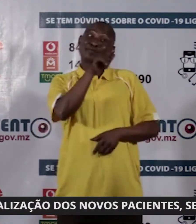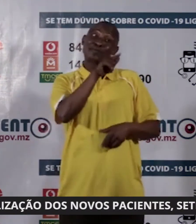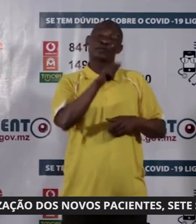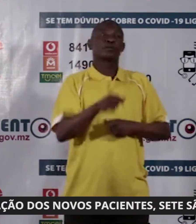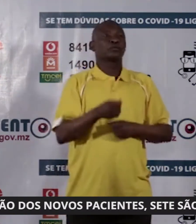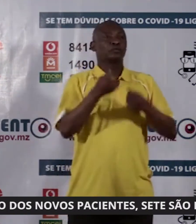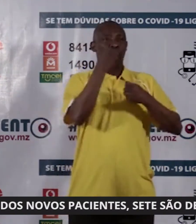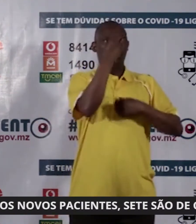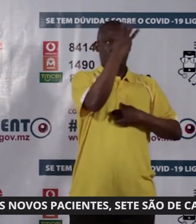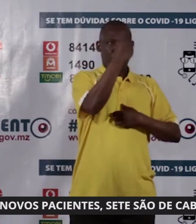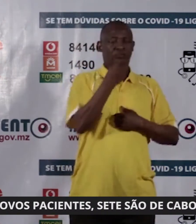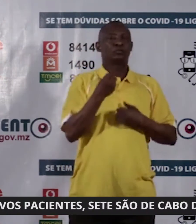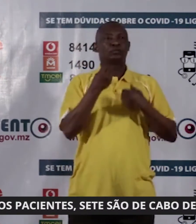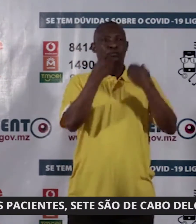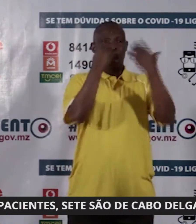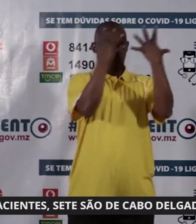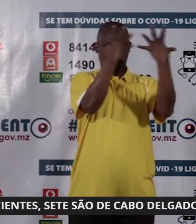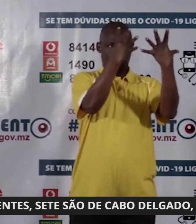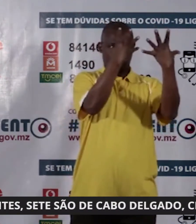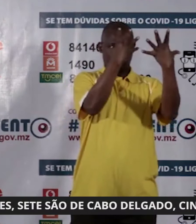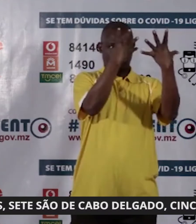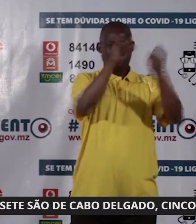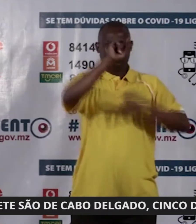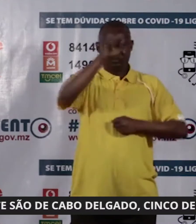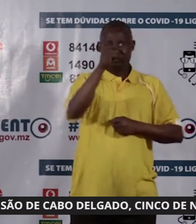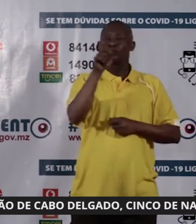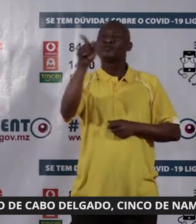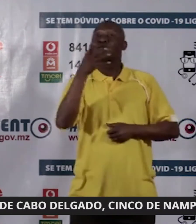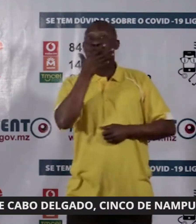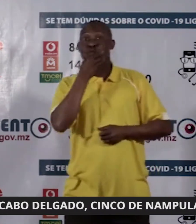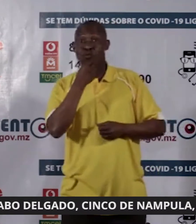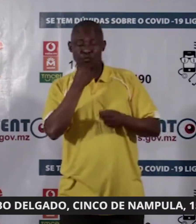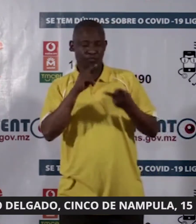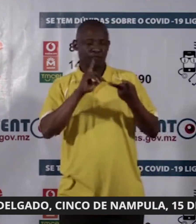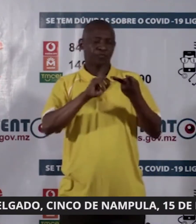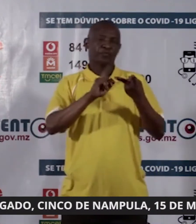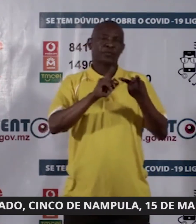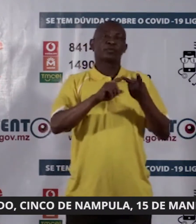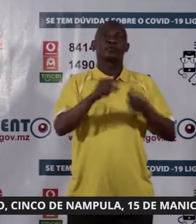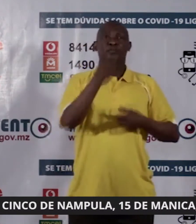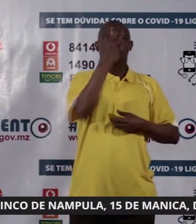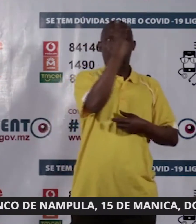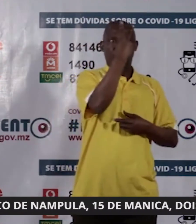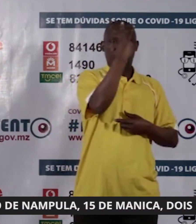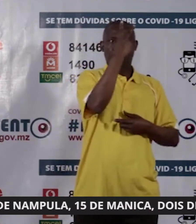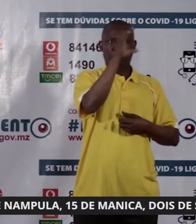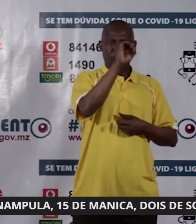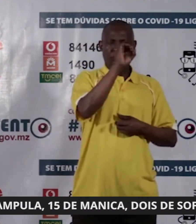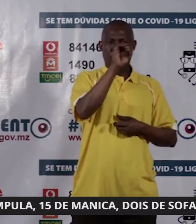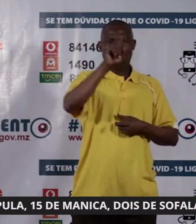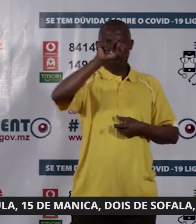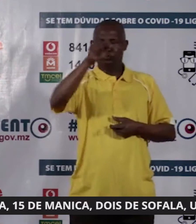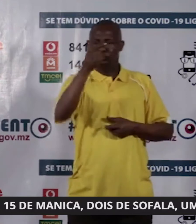66,1% são de sexo masculino e 20, 33,9% do sexo masculino. Os casos novos têm a